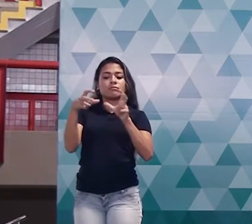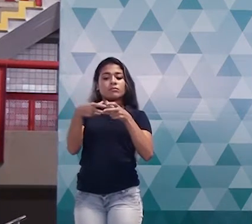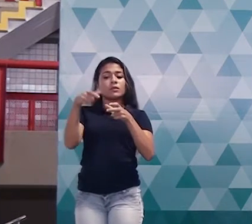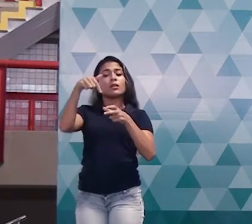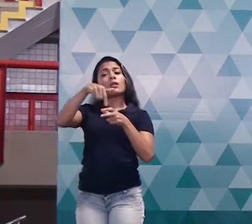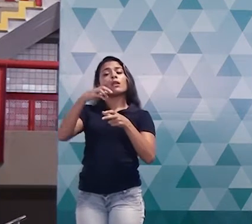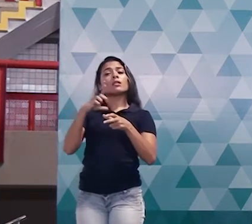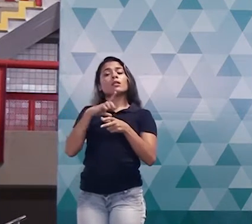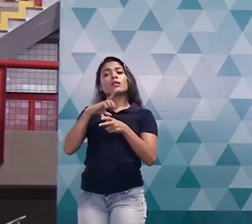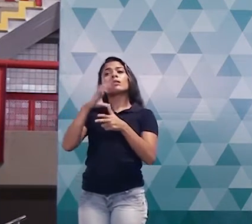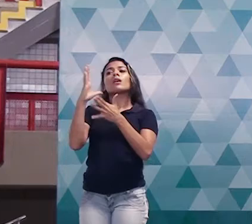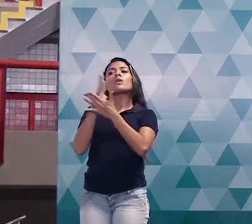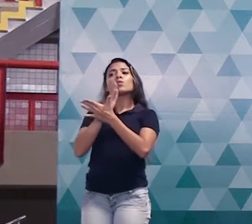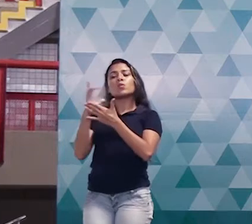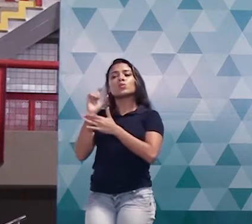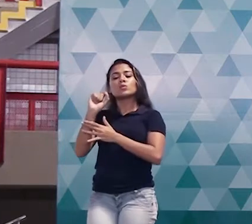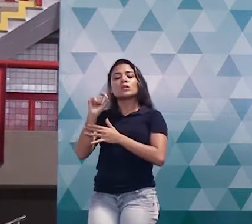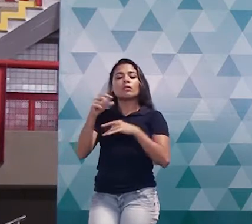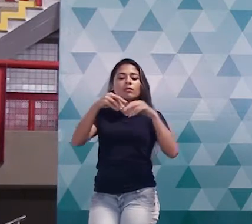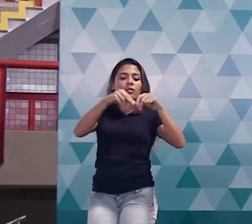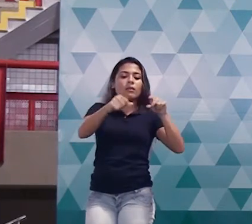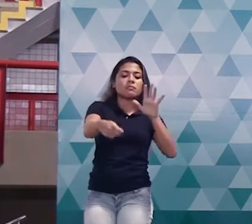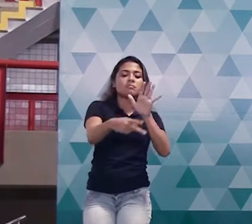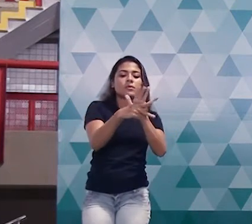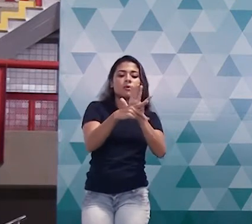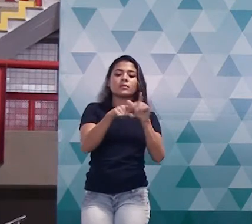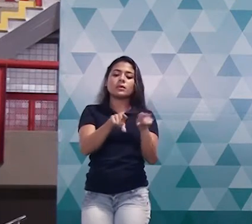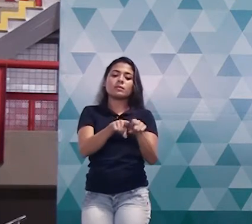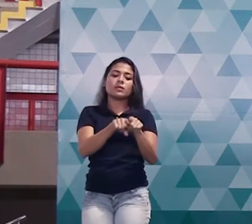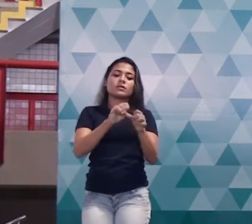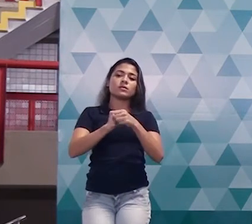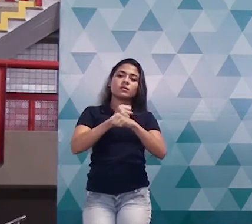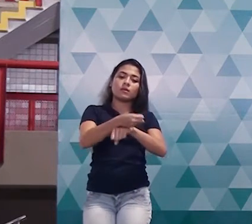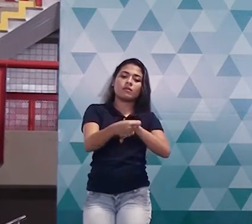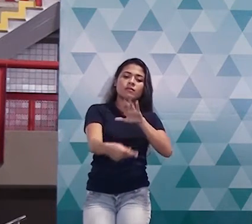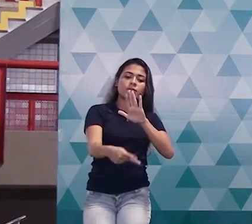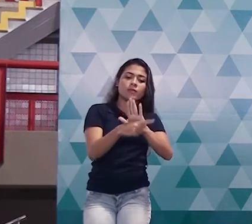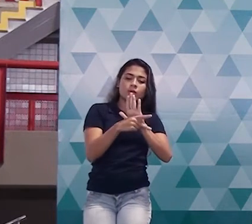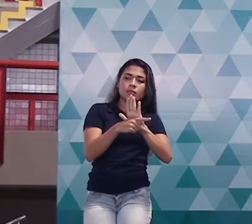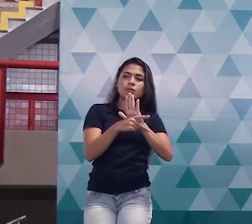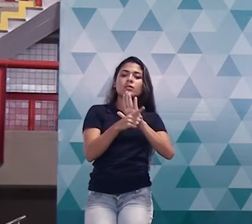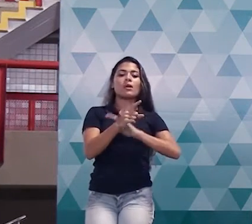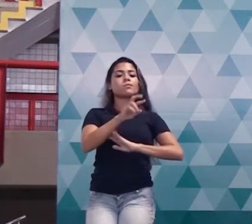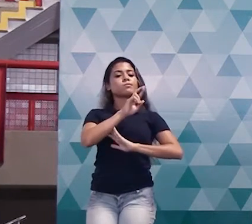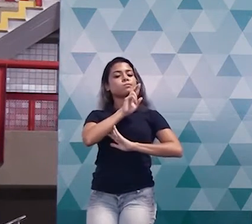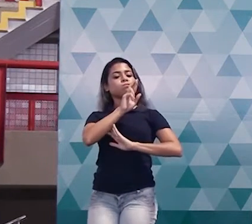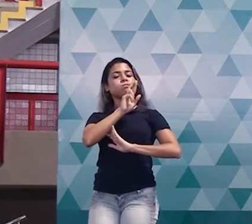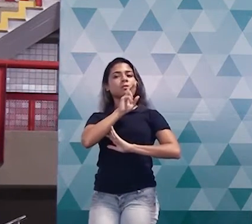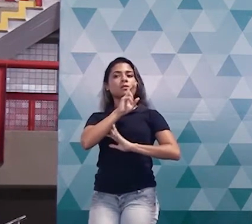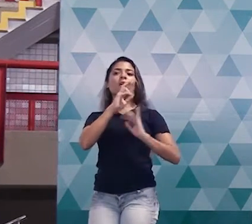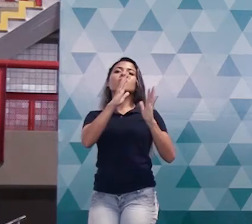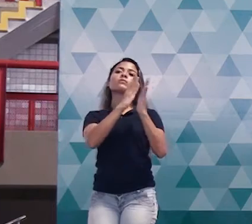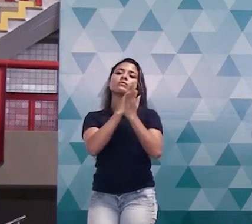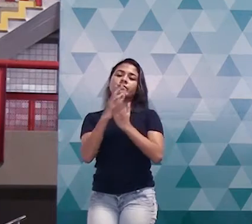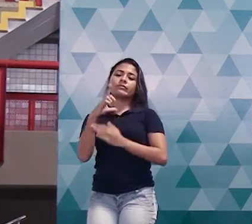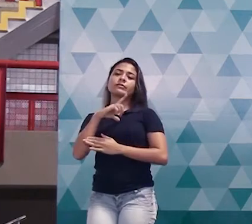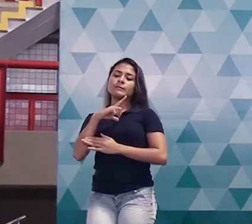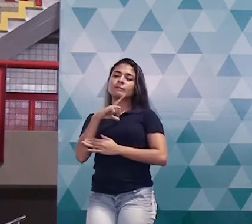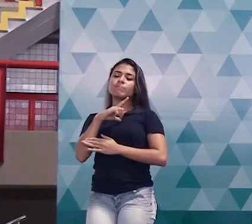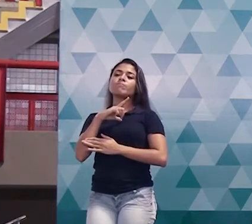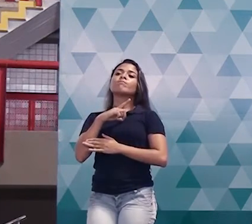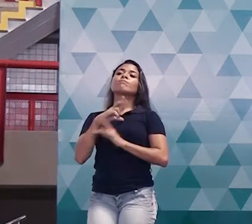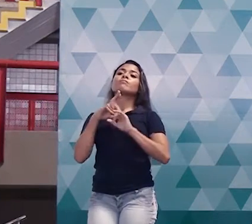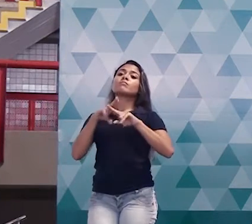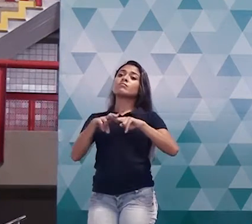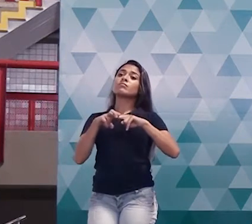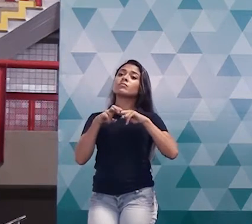bons, aqueles que eram proprietários de terra e de escravo, que vão administrar as vilas. Ora, então